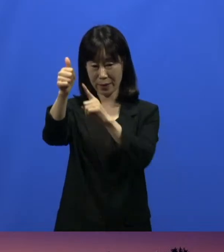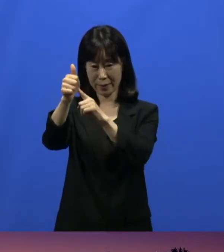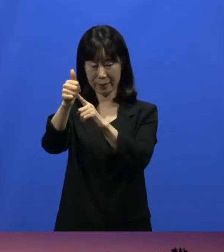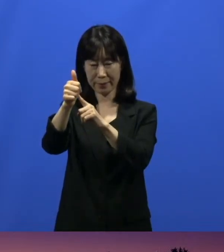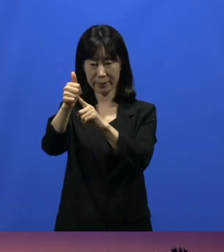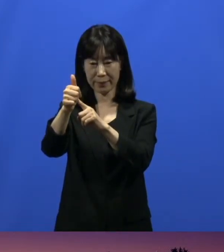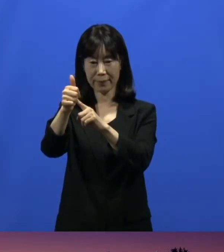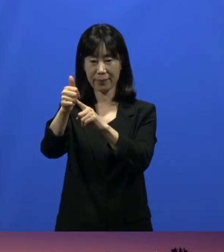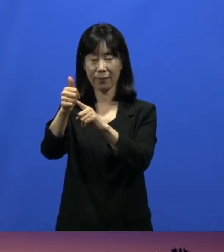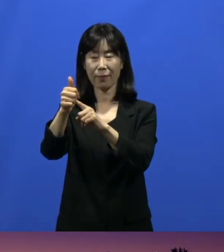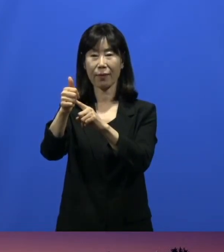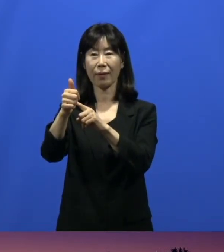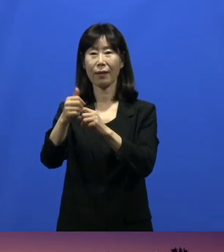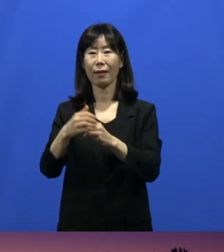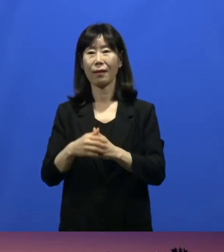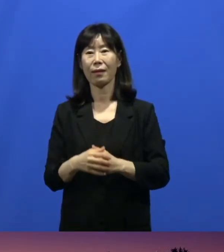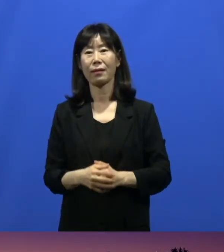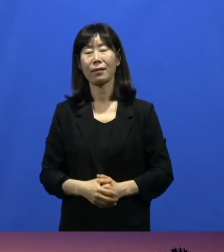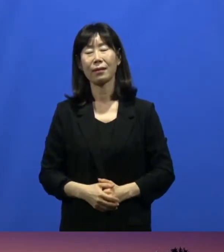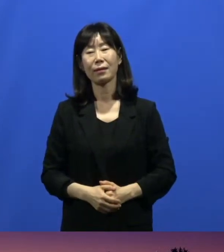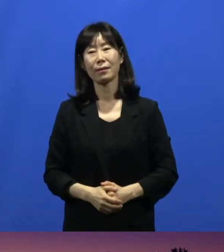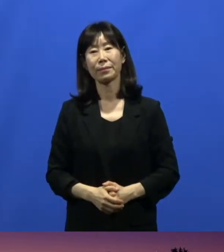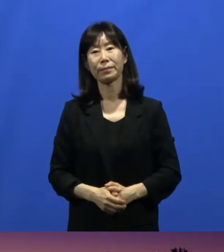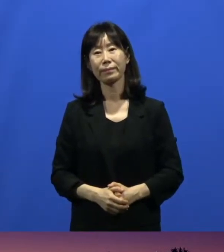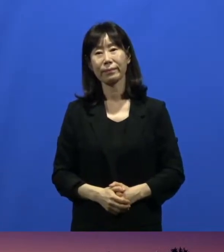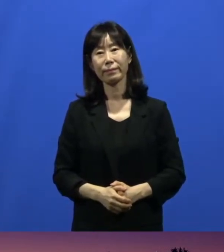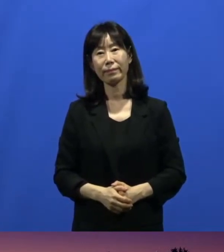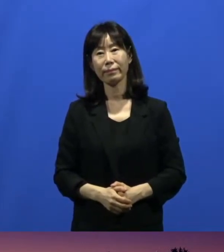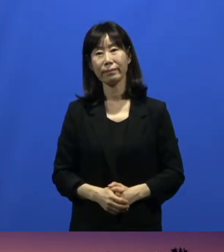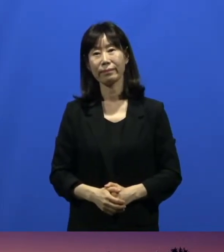그가 살아갈 수 있음을 고백합니다.